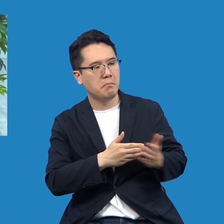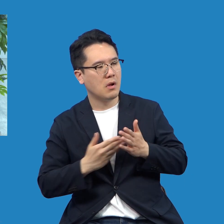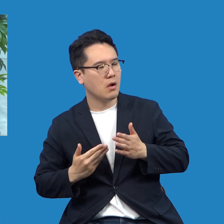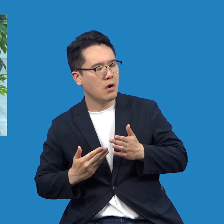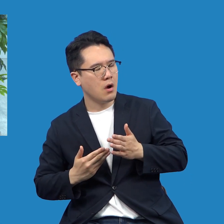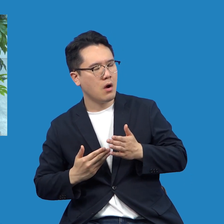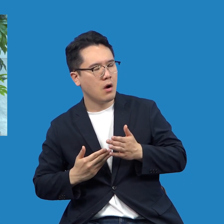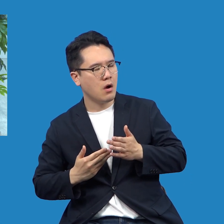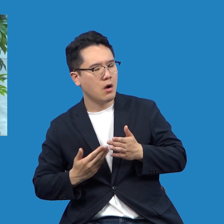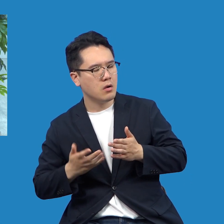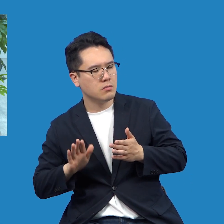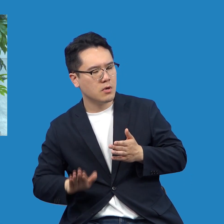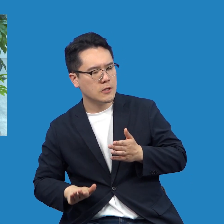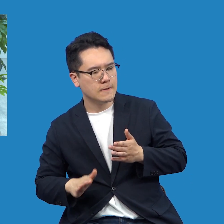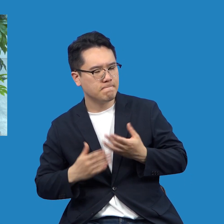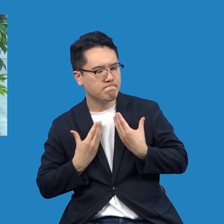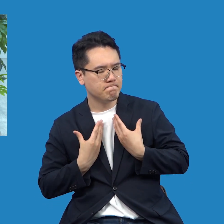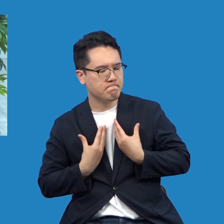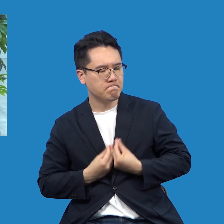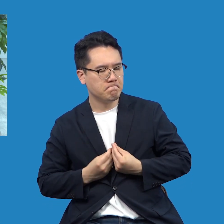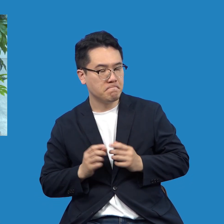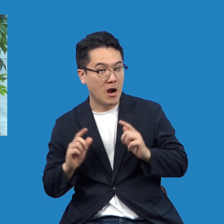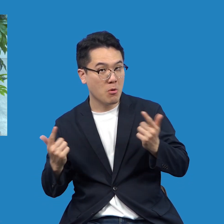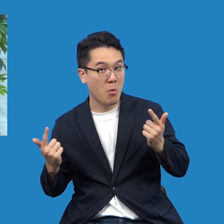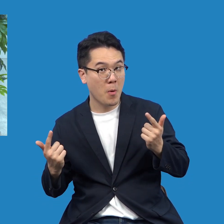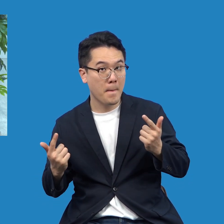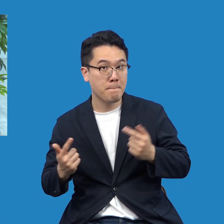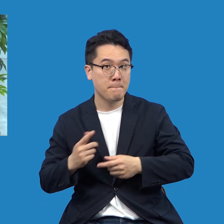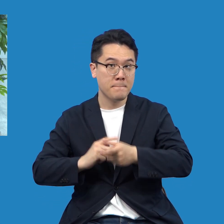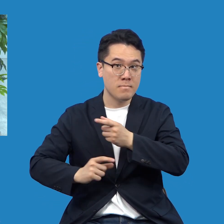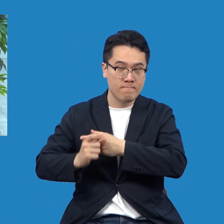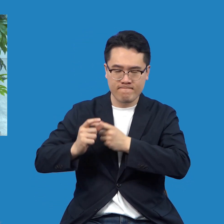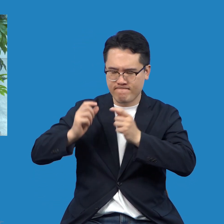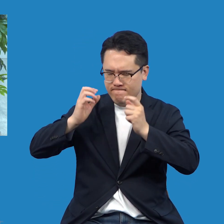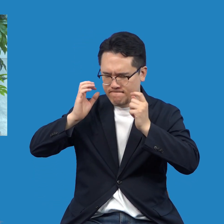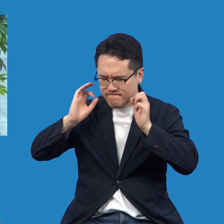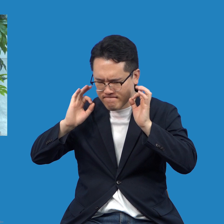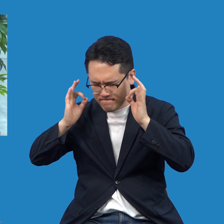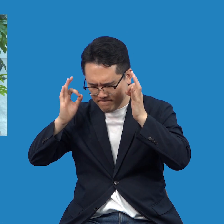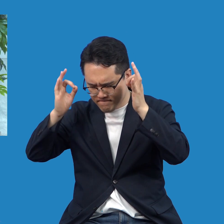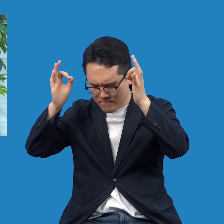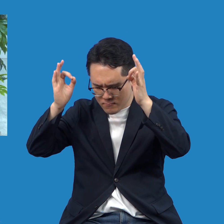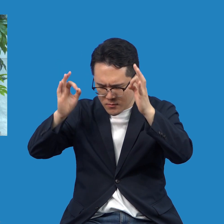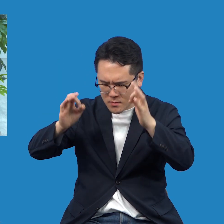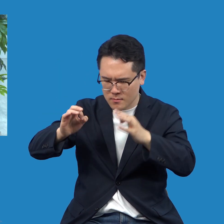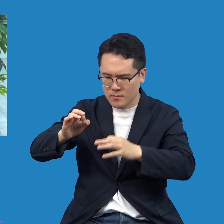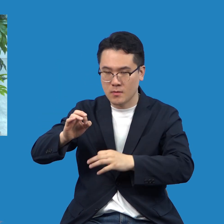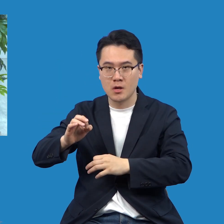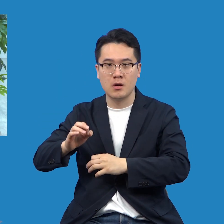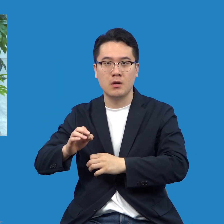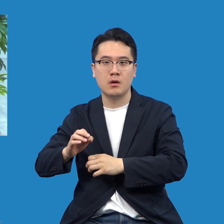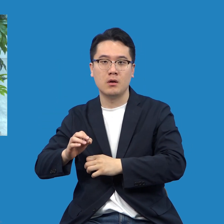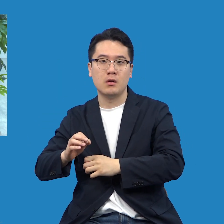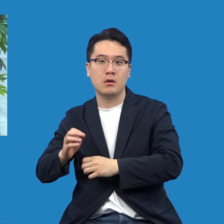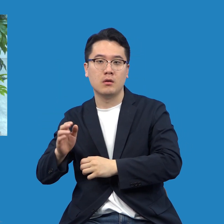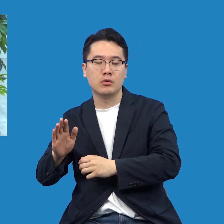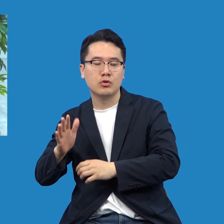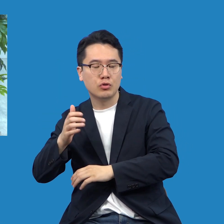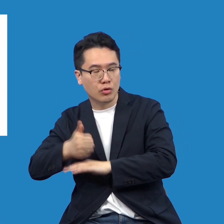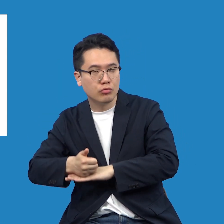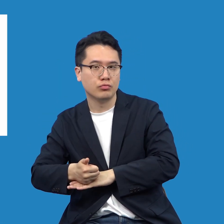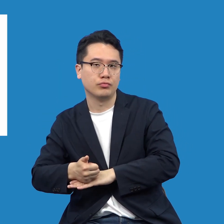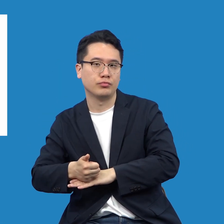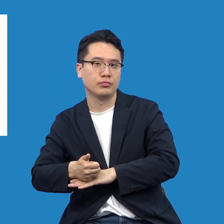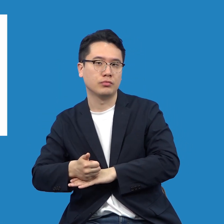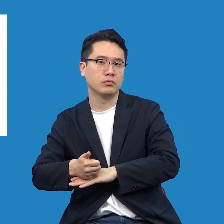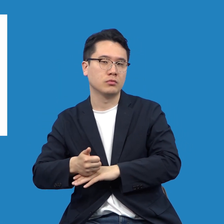절망하지 않고 견문을 높이고 계속 노력했습니다. 그러다가 끝내 추사의 제자가